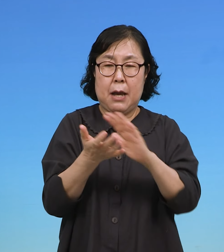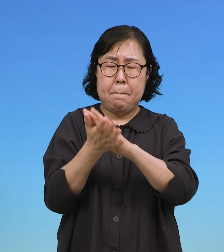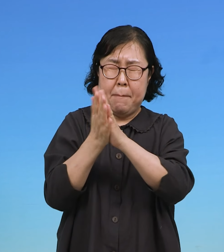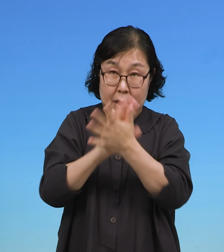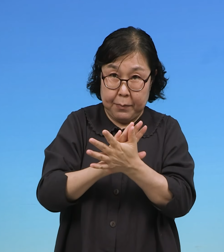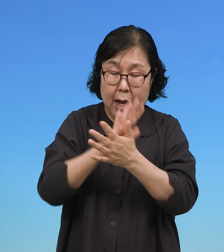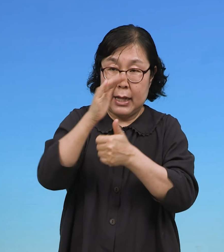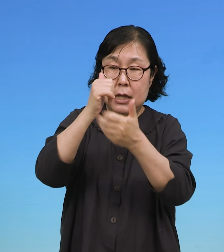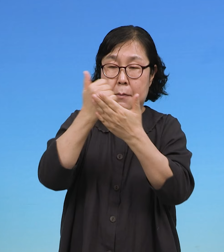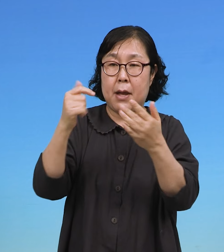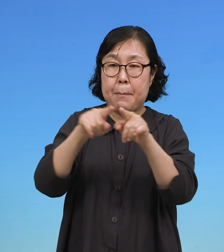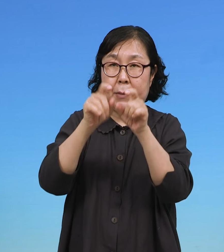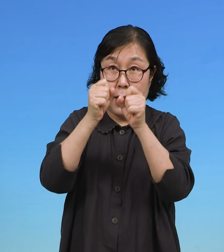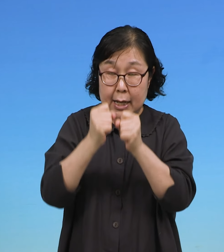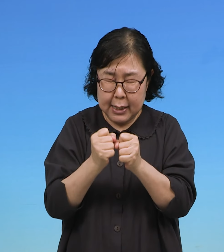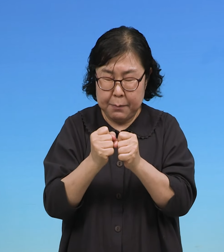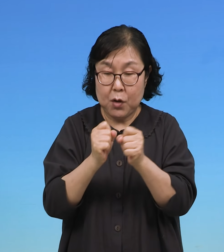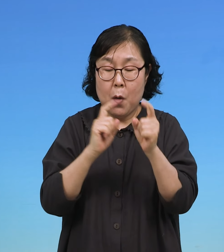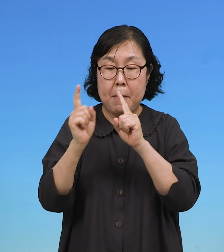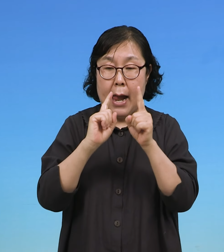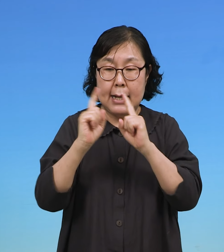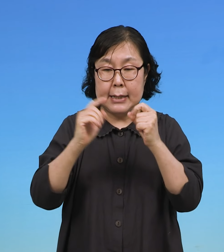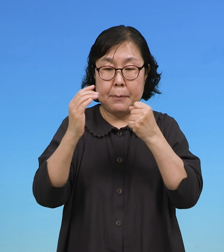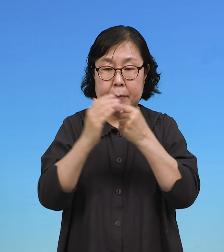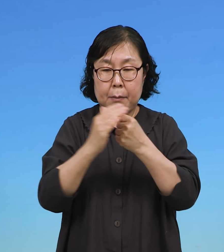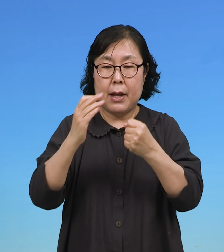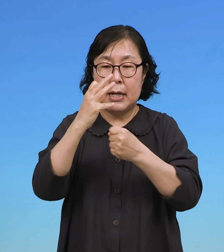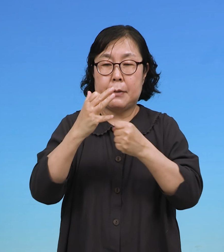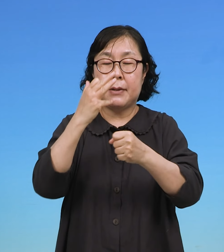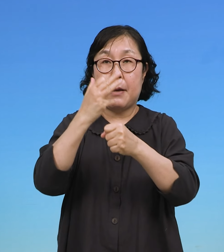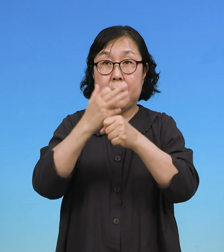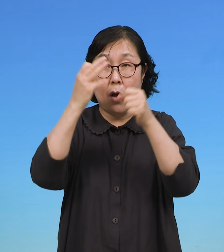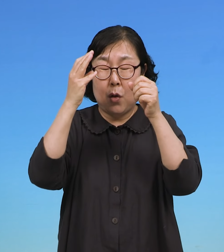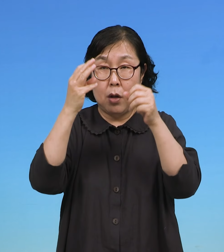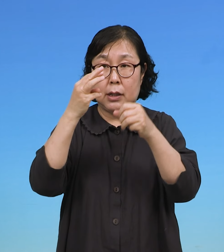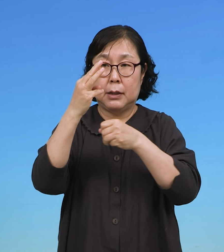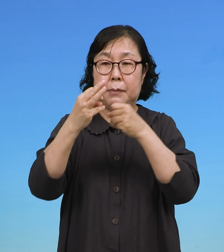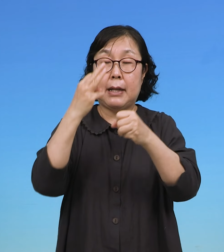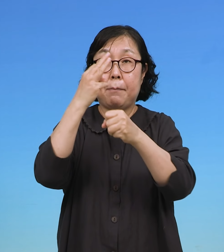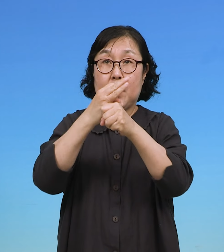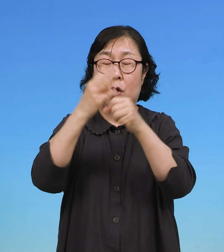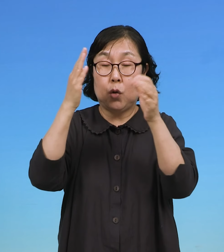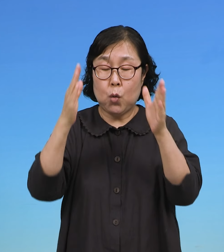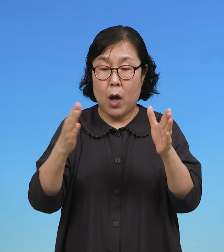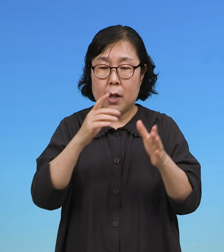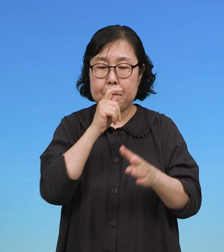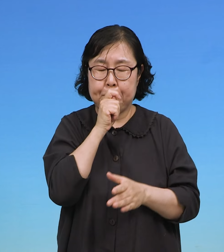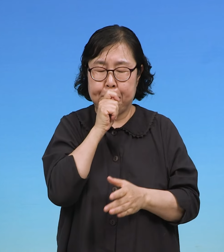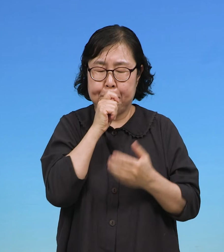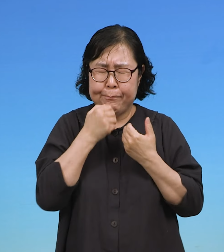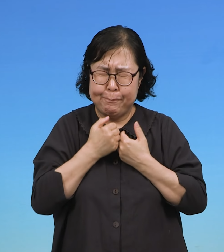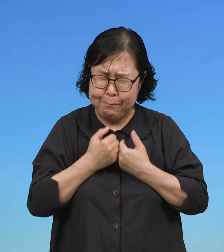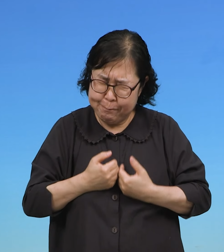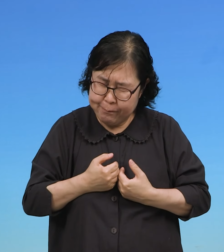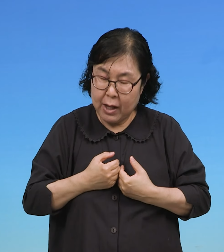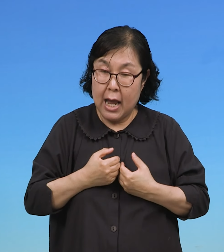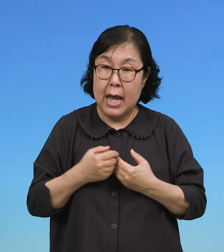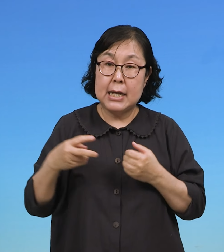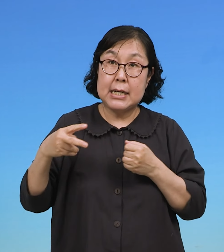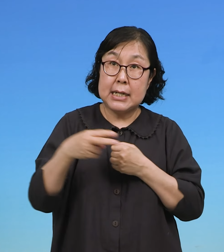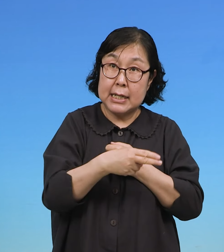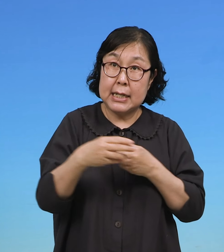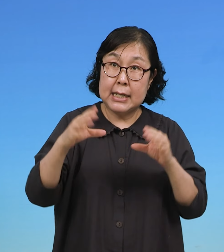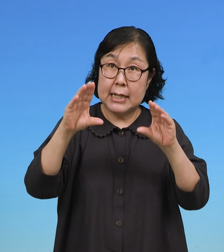경험합니다. 하나님의 임재와 말씀으로 인해서 무려 13년 동안의 침체기를 청산하고 긴